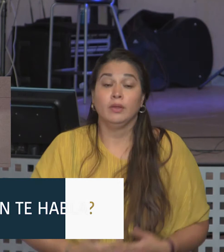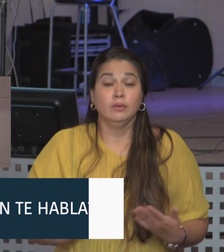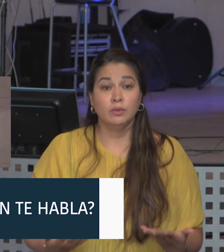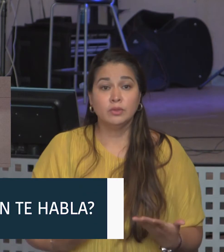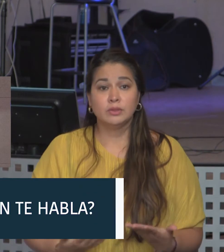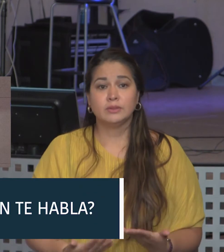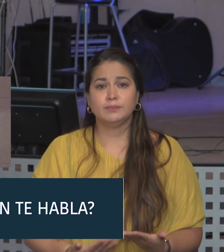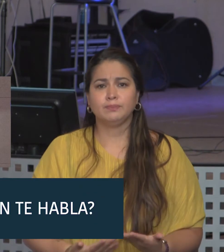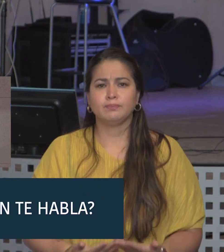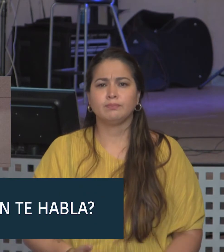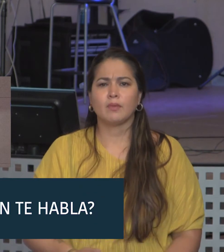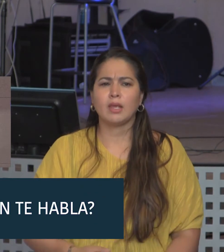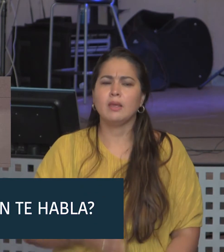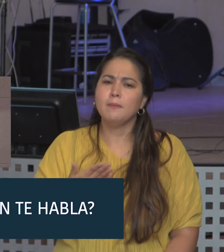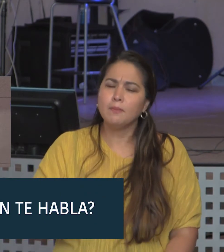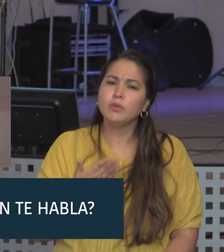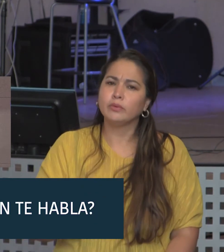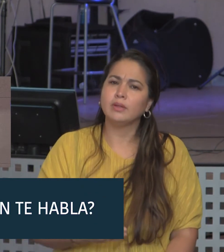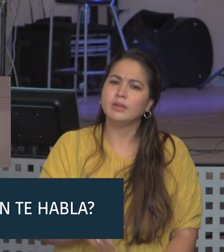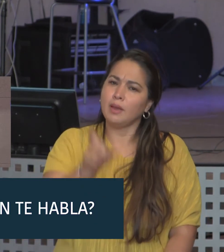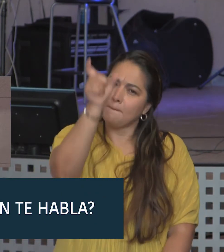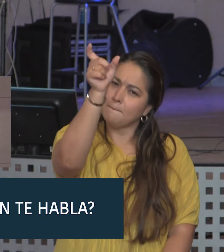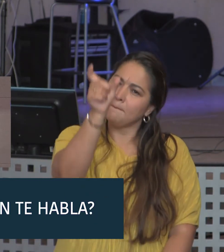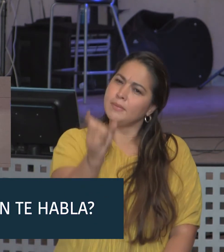¿Quién te habla?